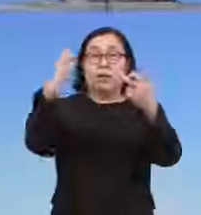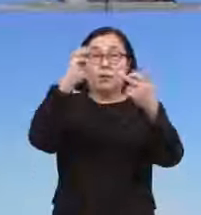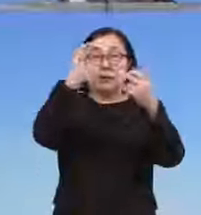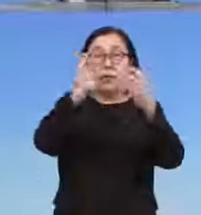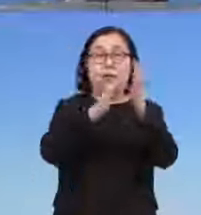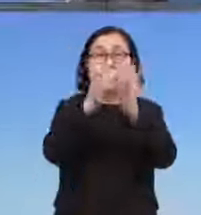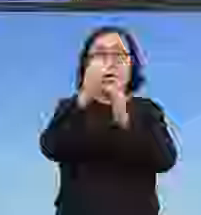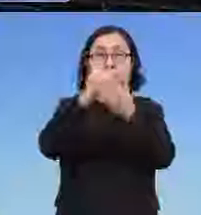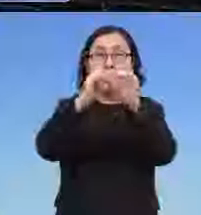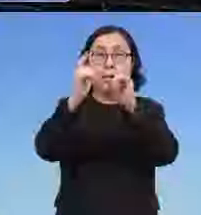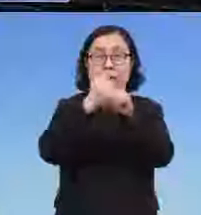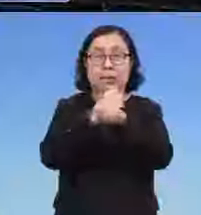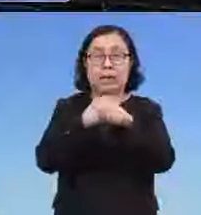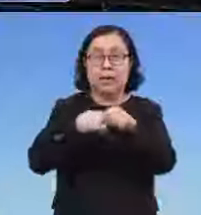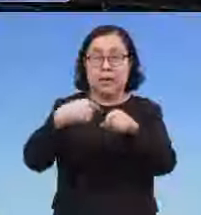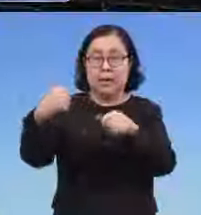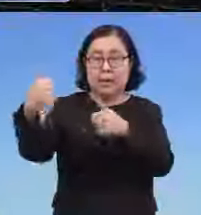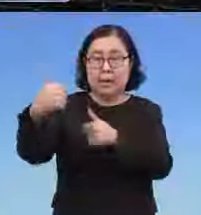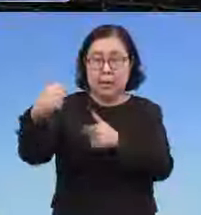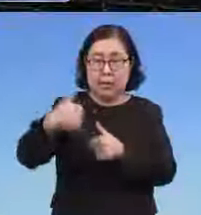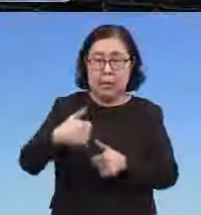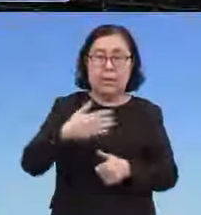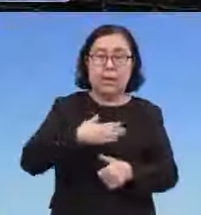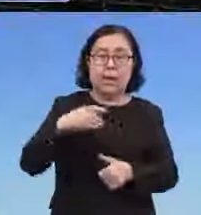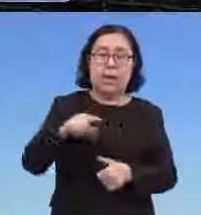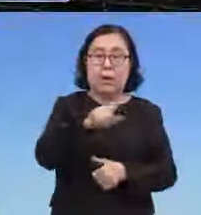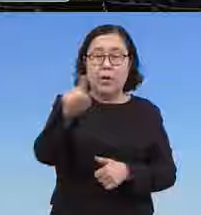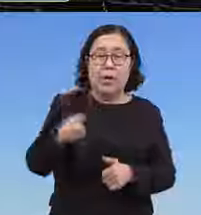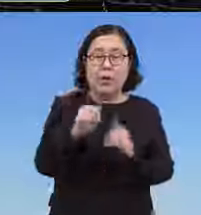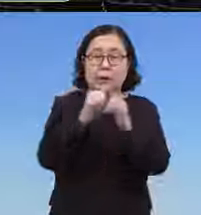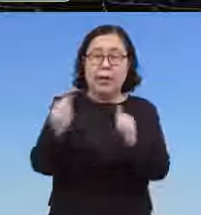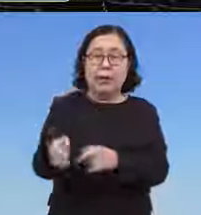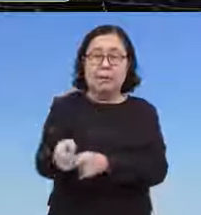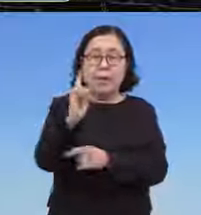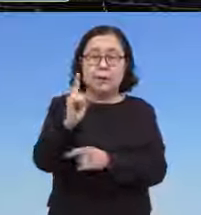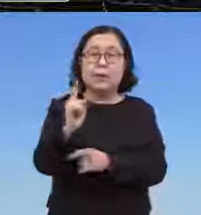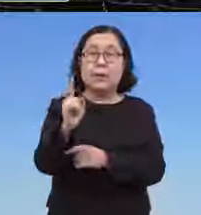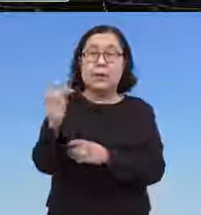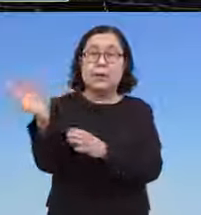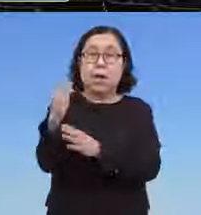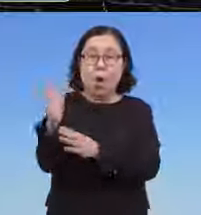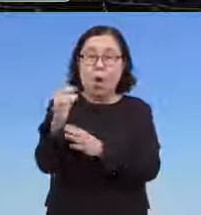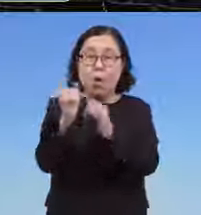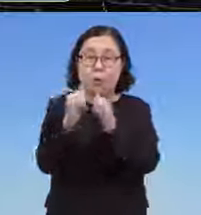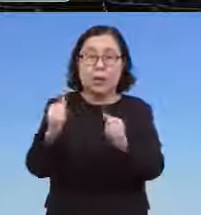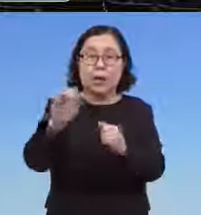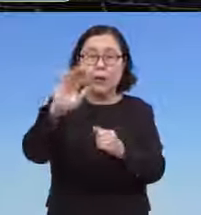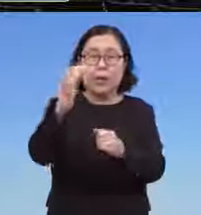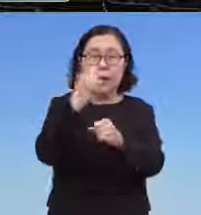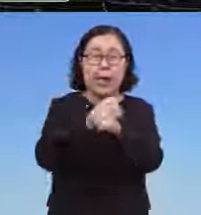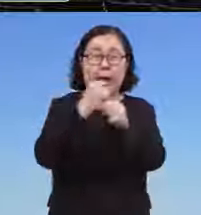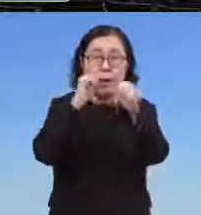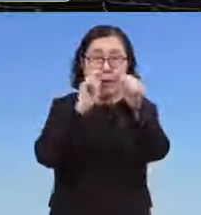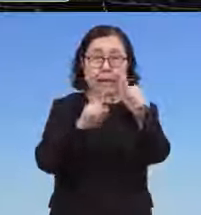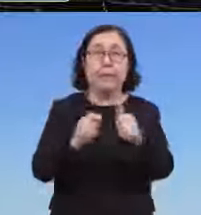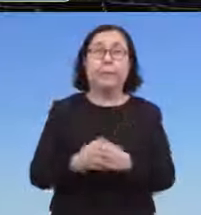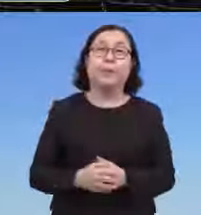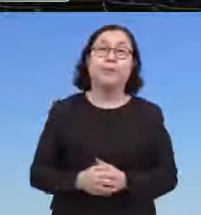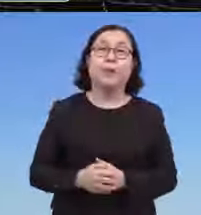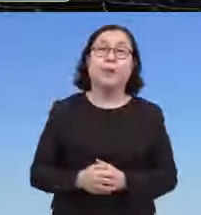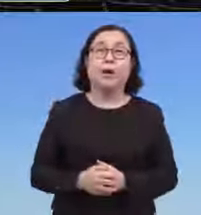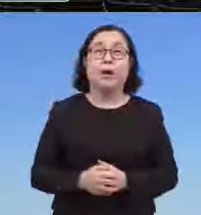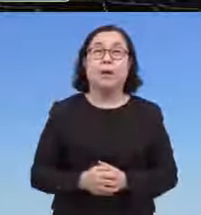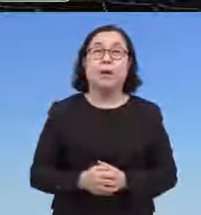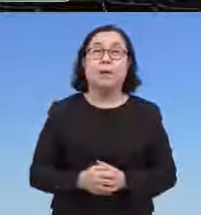17절을 다시 보십시오. 예수께서 이르시되 나를 따라오라, 내가 너희로 사람을 낚는 어부가 되게 하리라, 이런